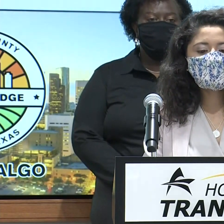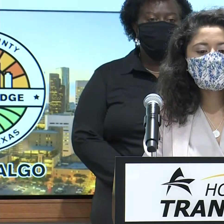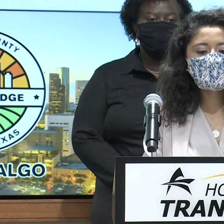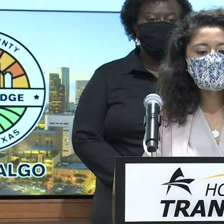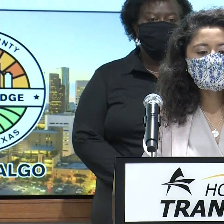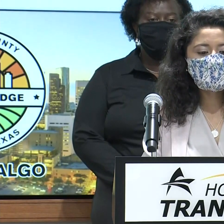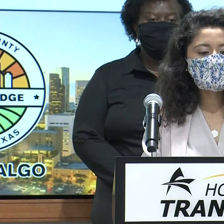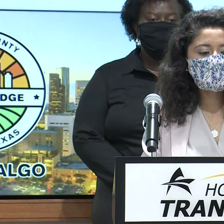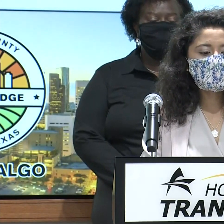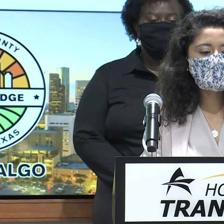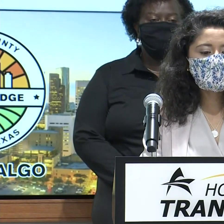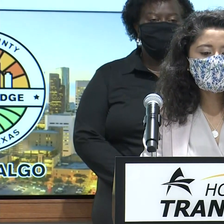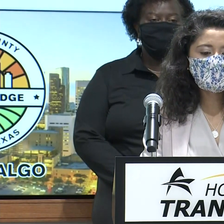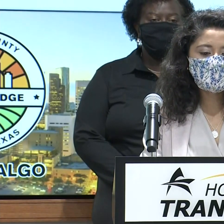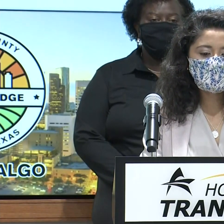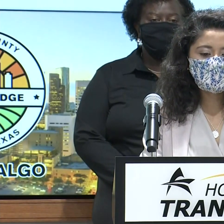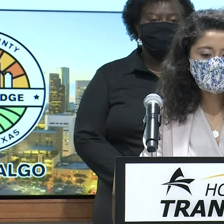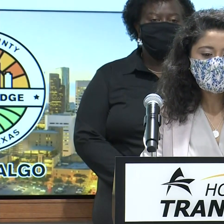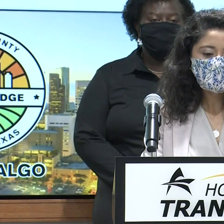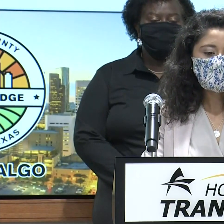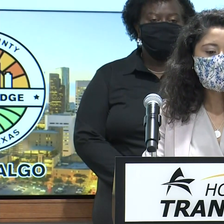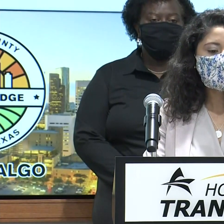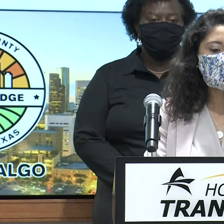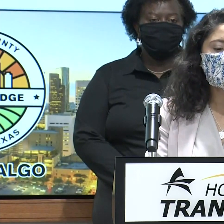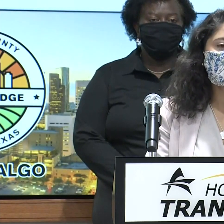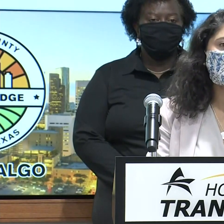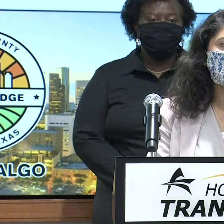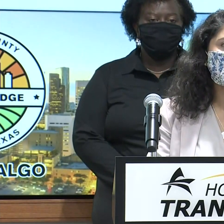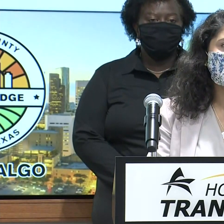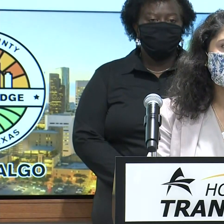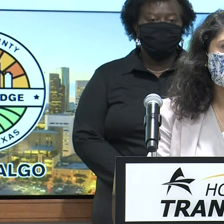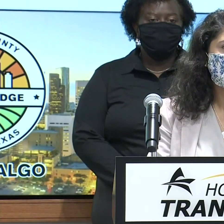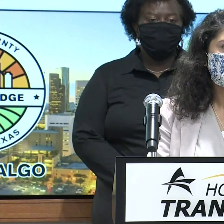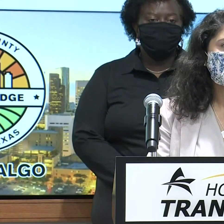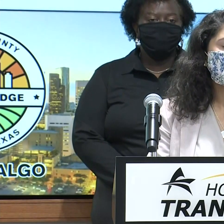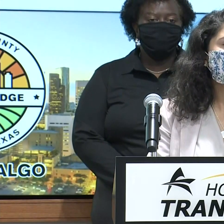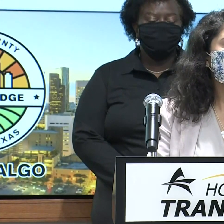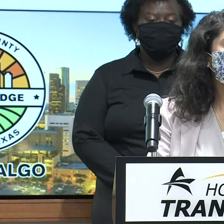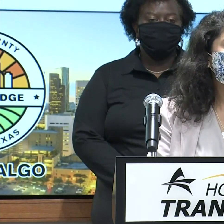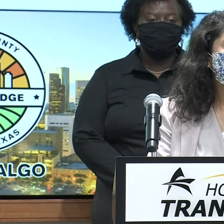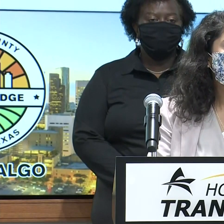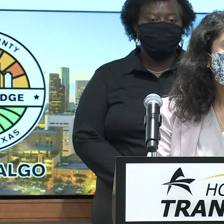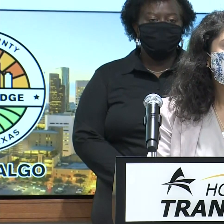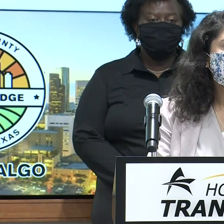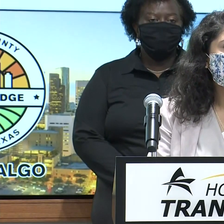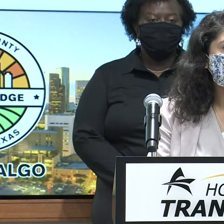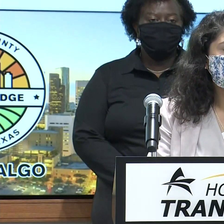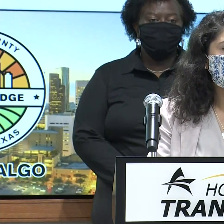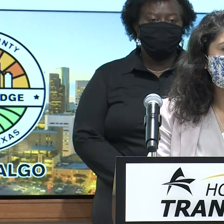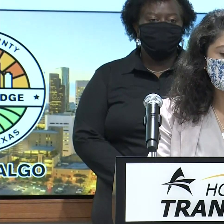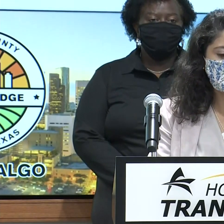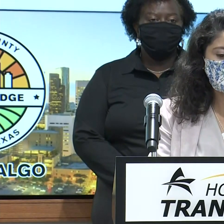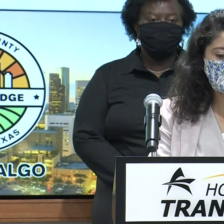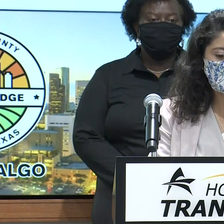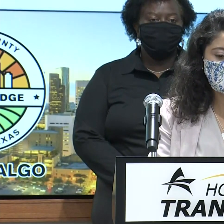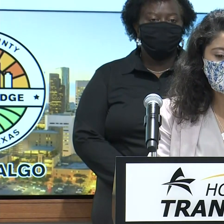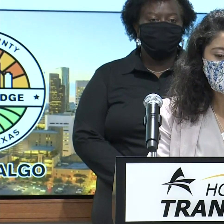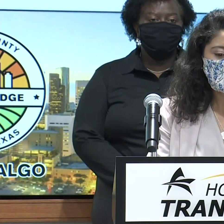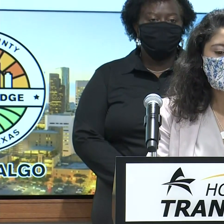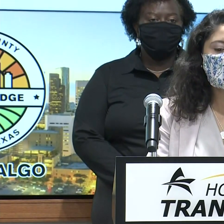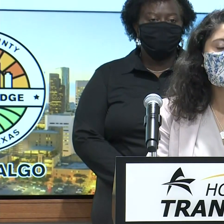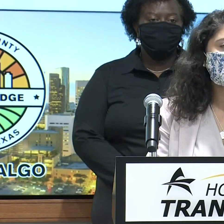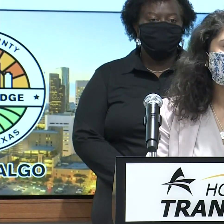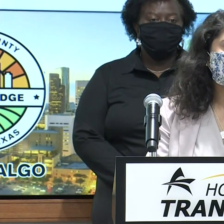Pero antes de que hable el comisionado, quiero dejar muy claro que siempre y cuando sea yo juez del